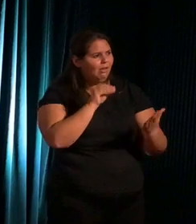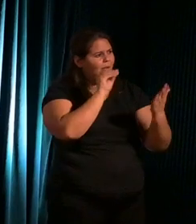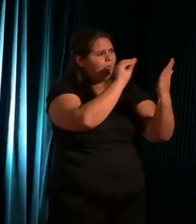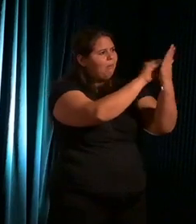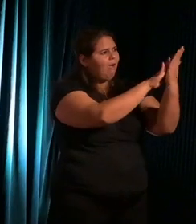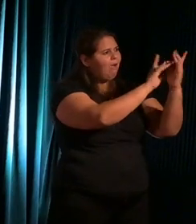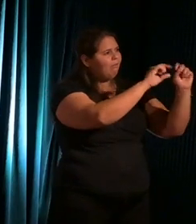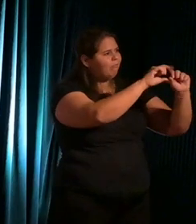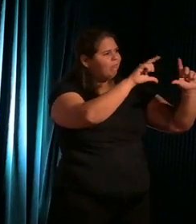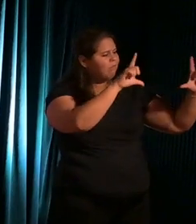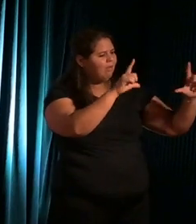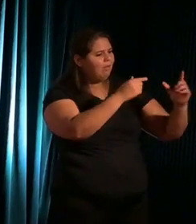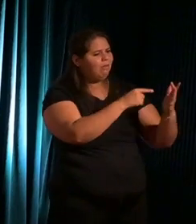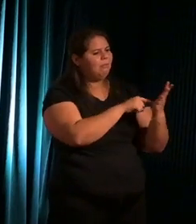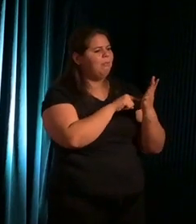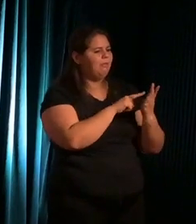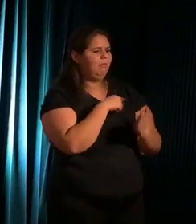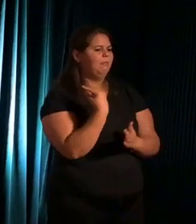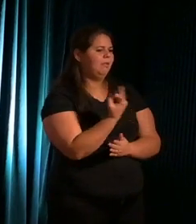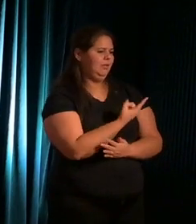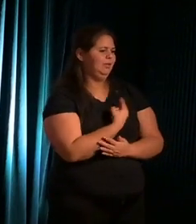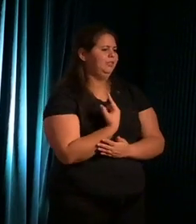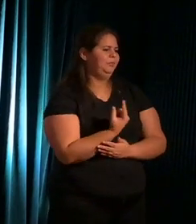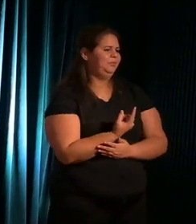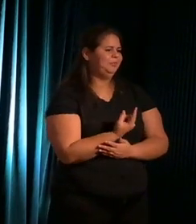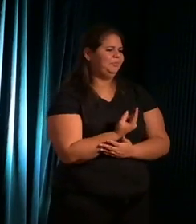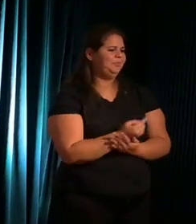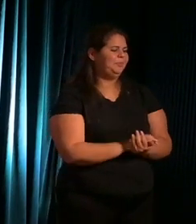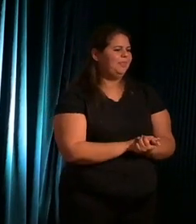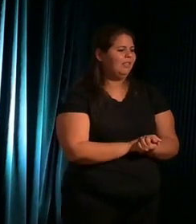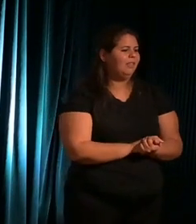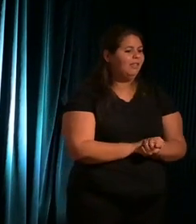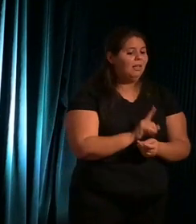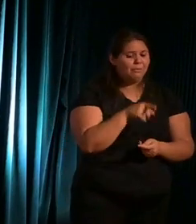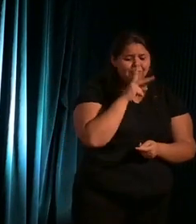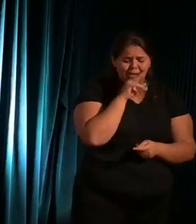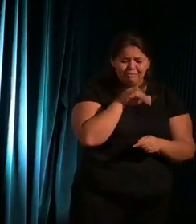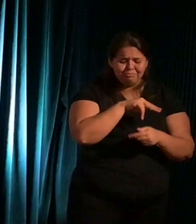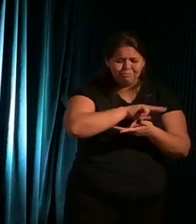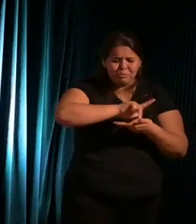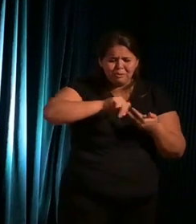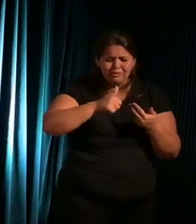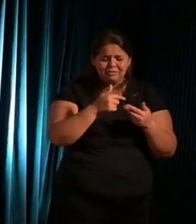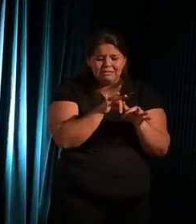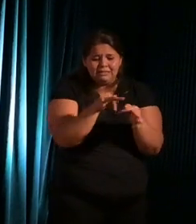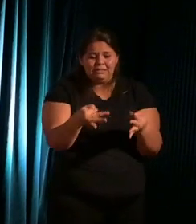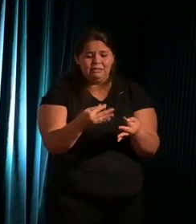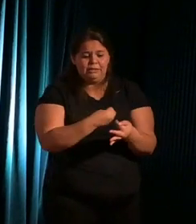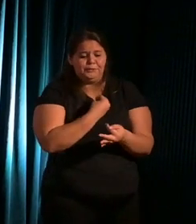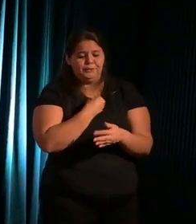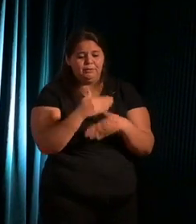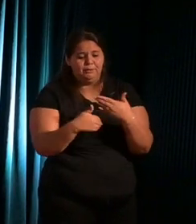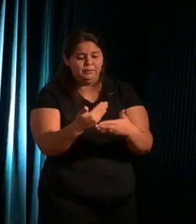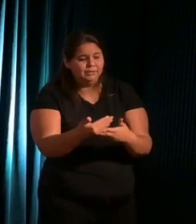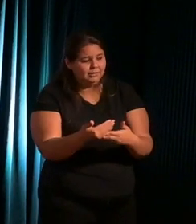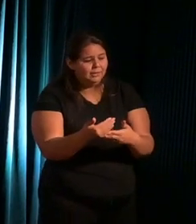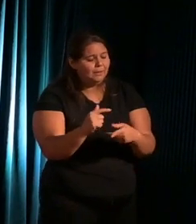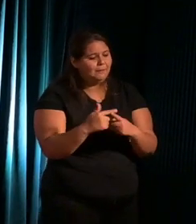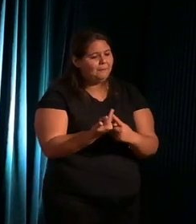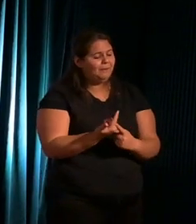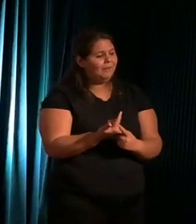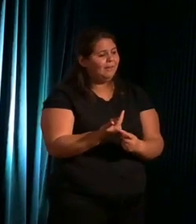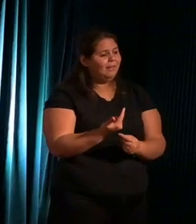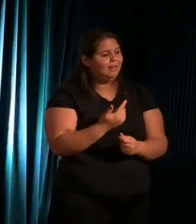dentro daquele apanágio de estar, daquelas coisas mais simples. E eu,